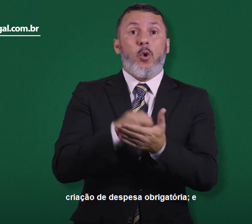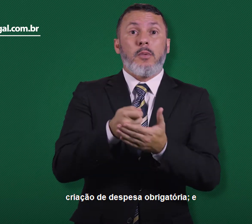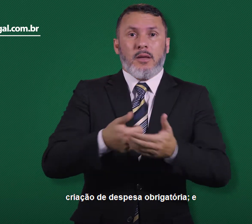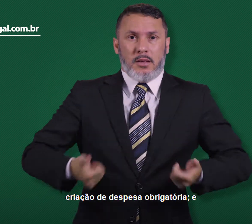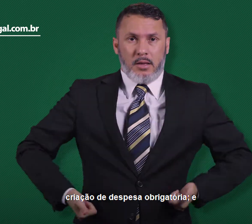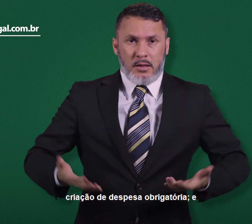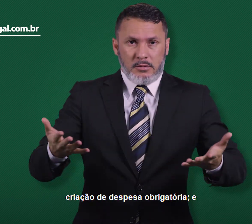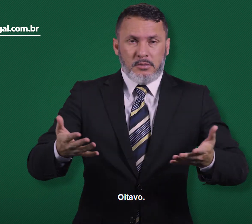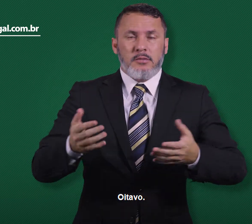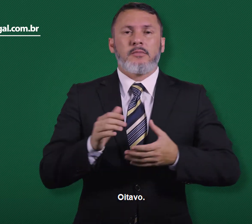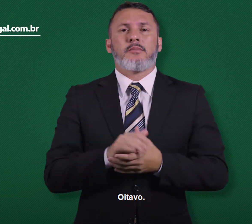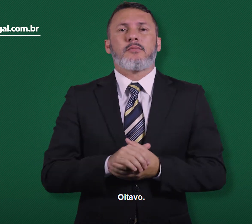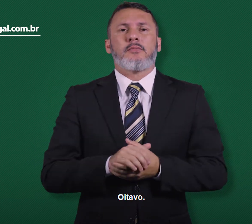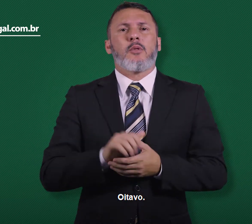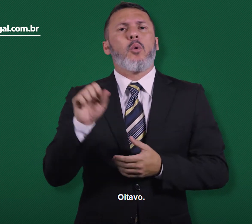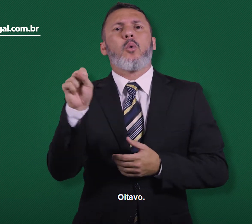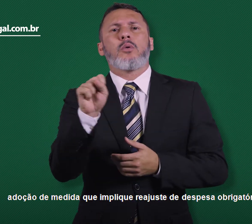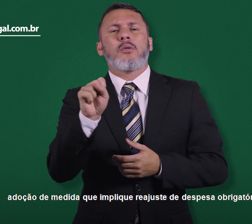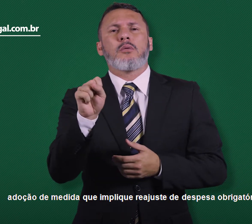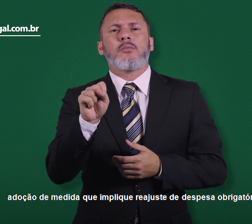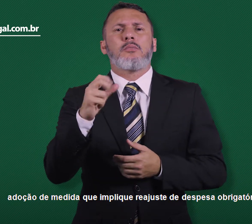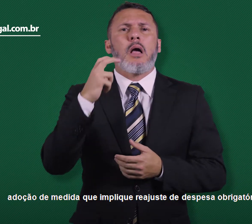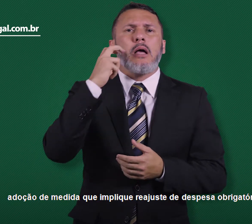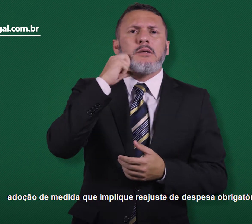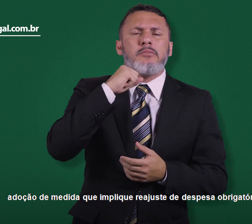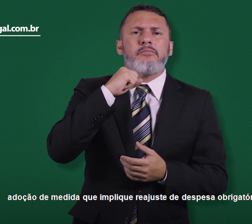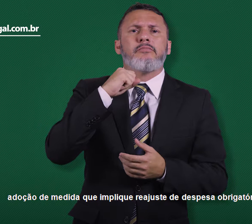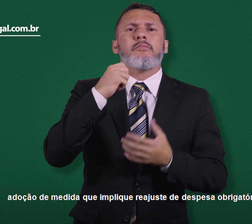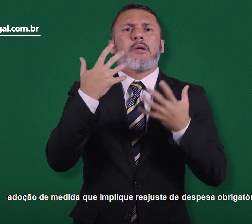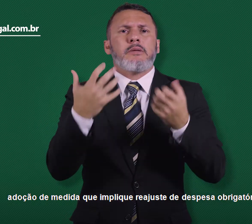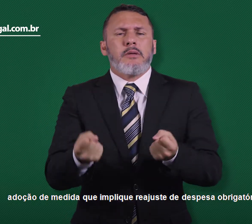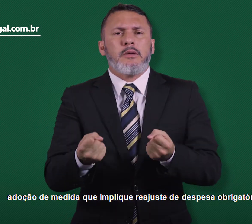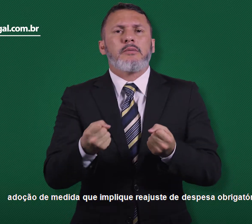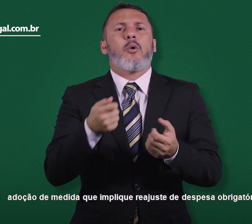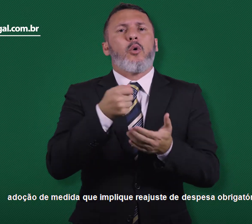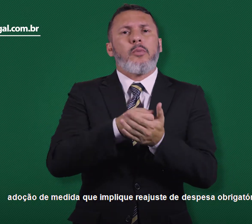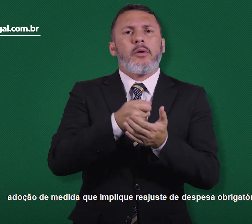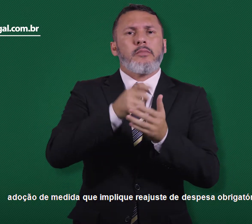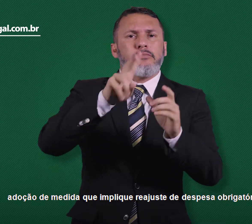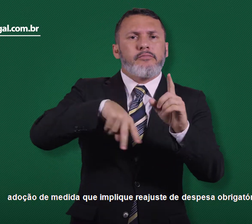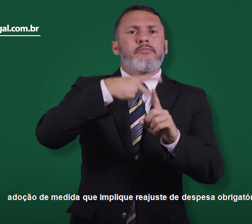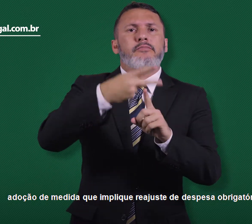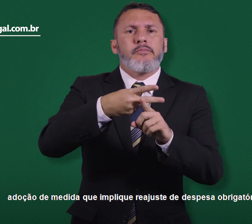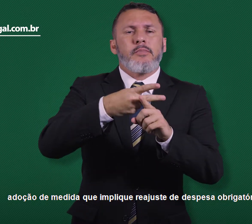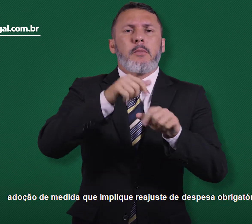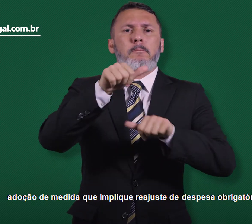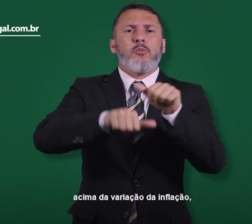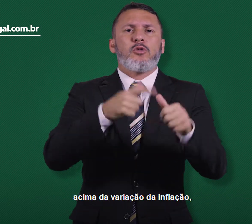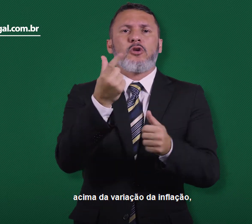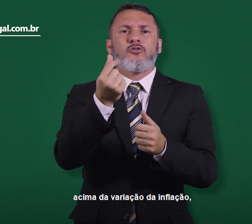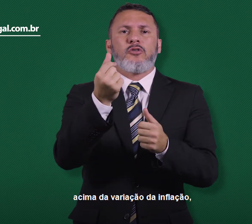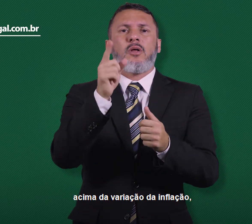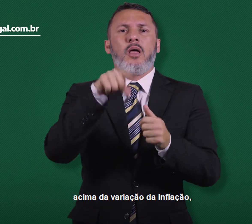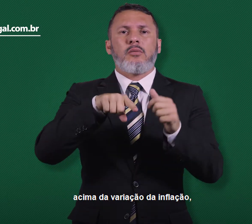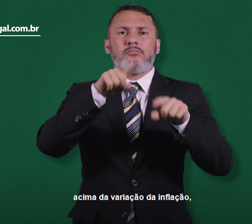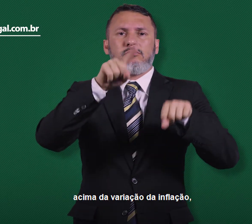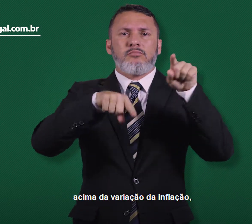e oitavo, adoção de medida que implique reajuste de despesa obrigatória acima da variação da